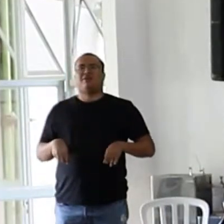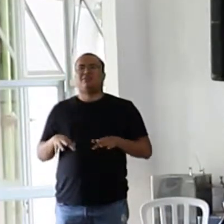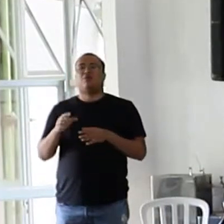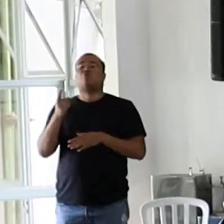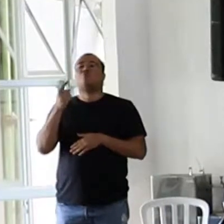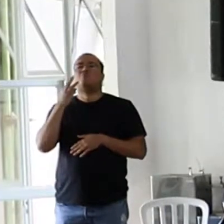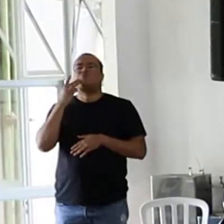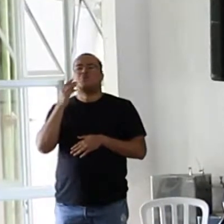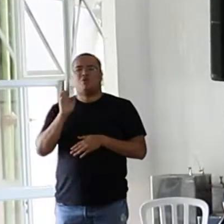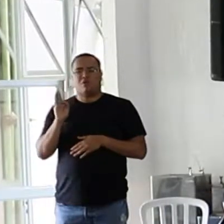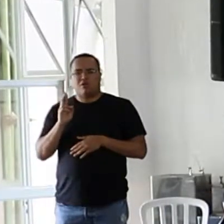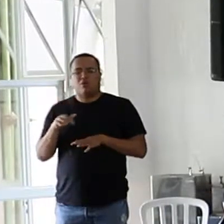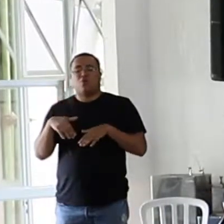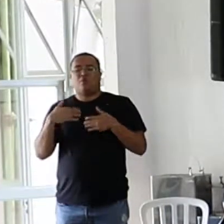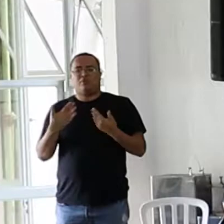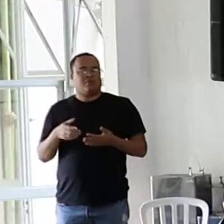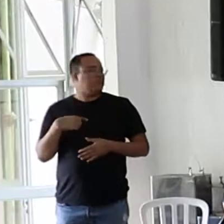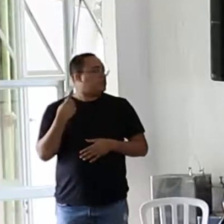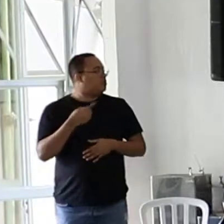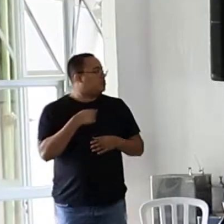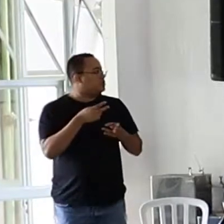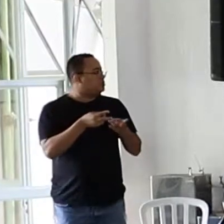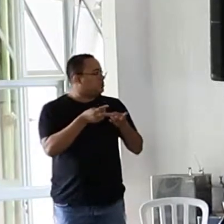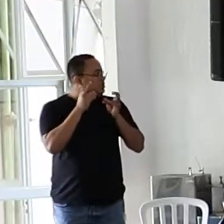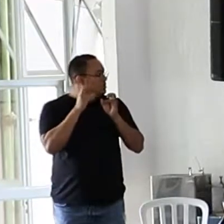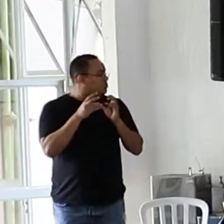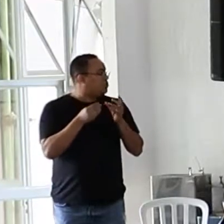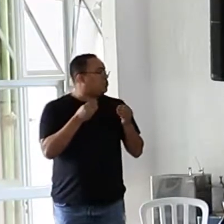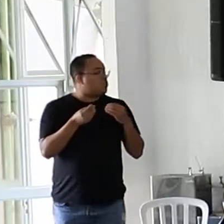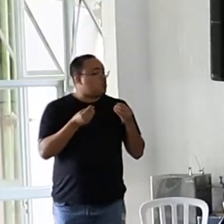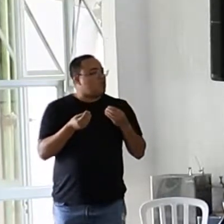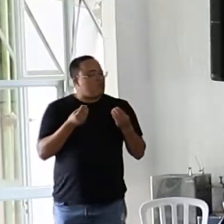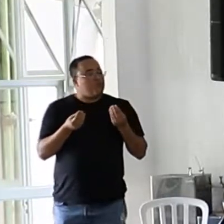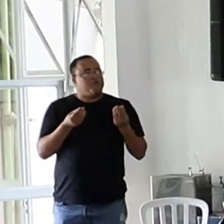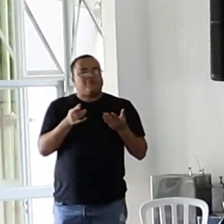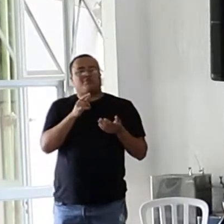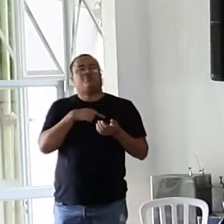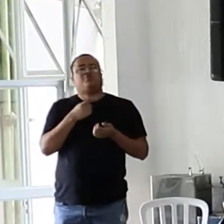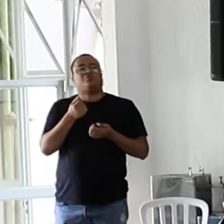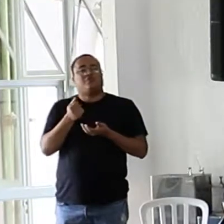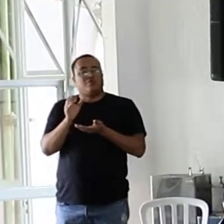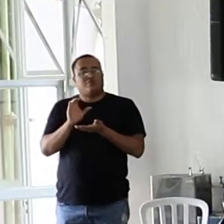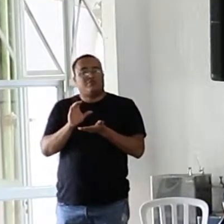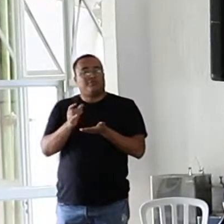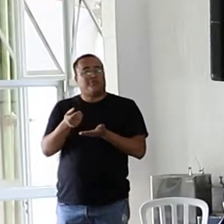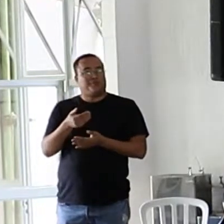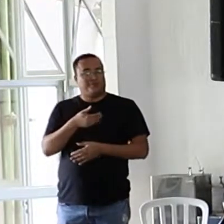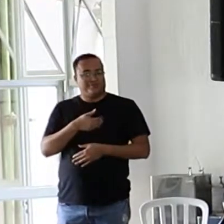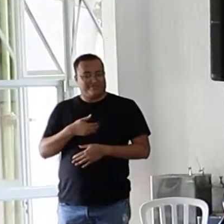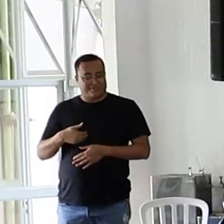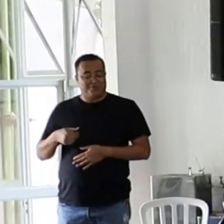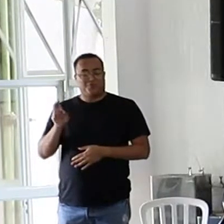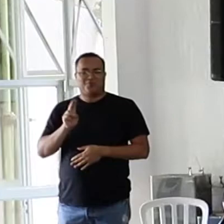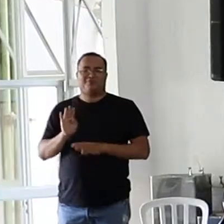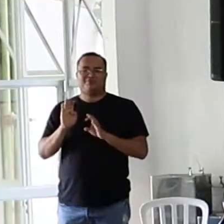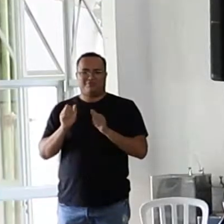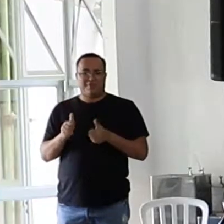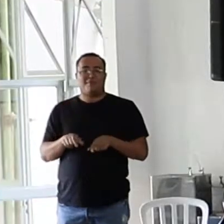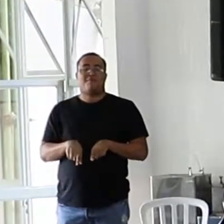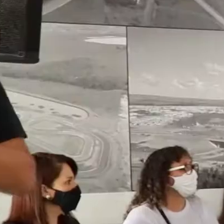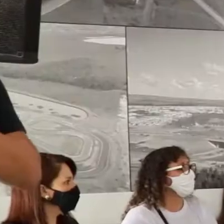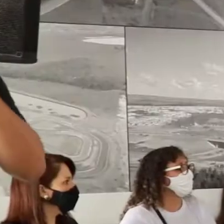bem empregado essa verba pública e o quanto é importante atuação tá comunidade apoiando